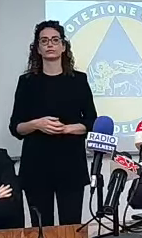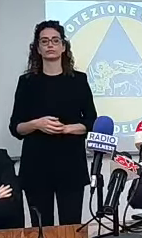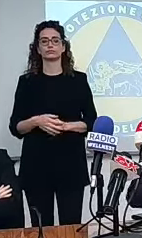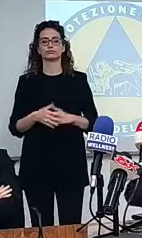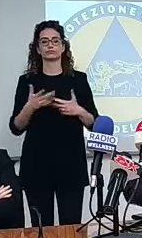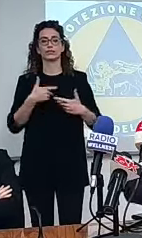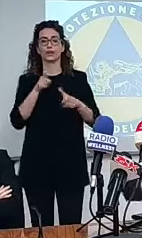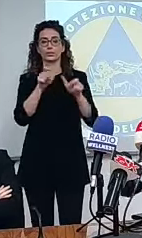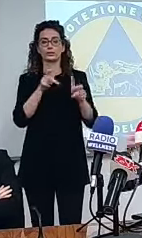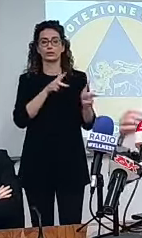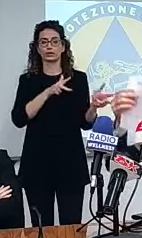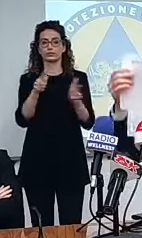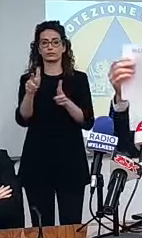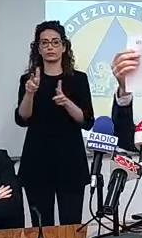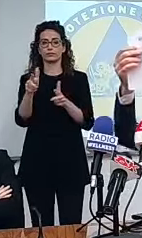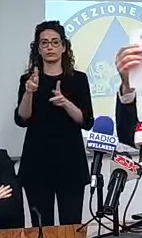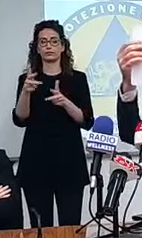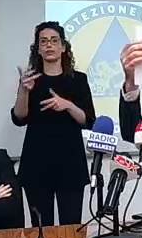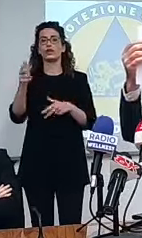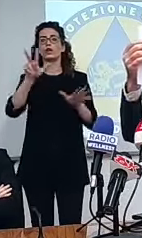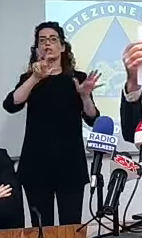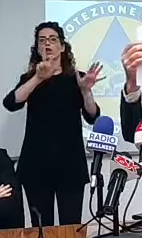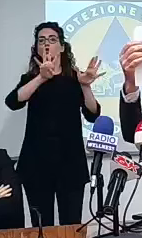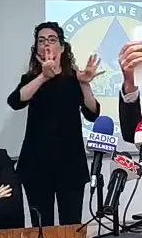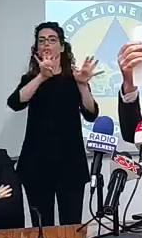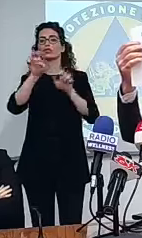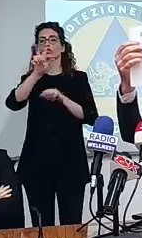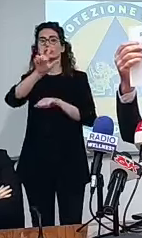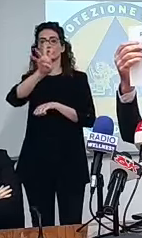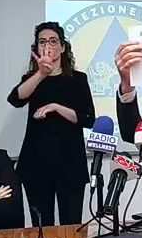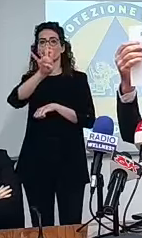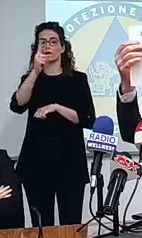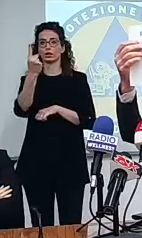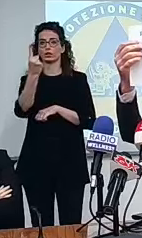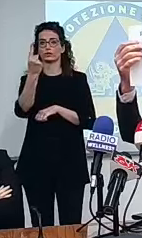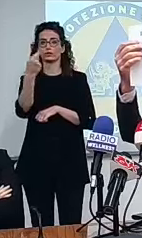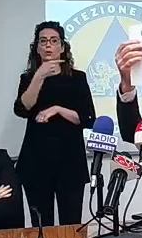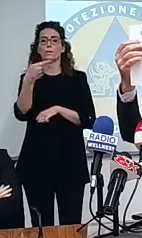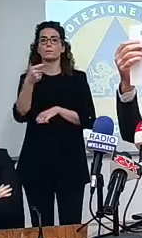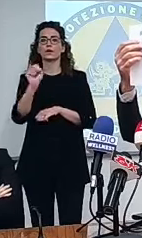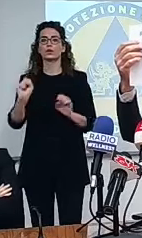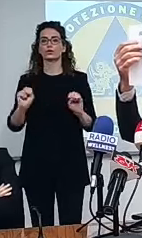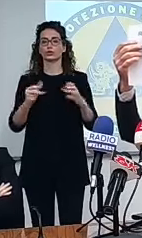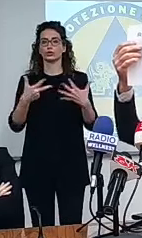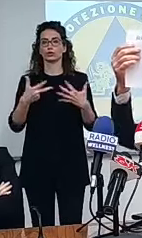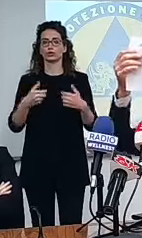I ricoverati sono 941, meno 18,